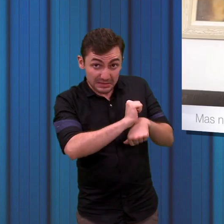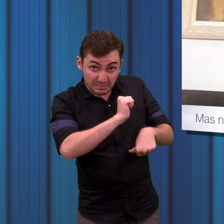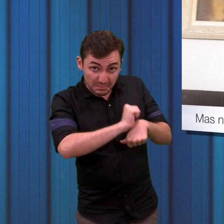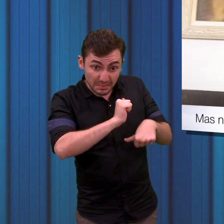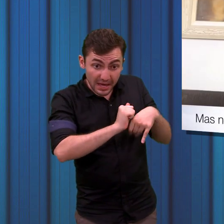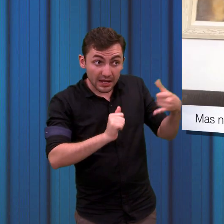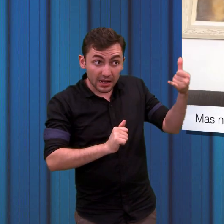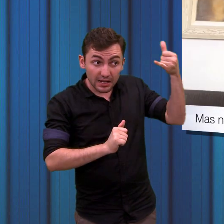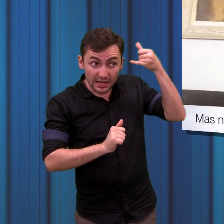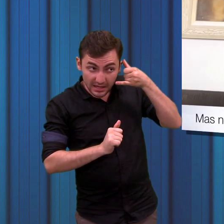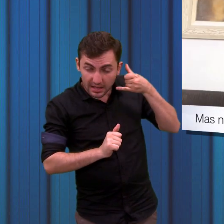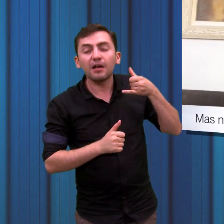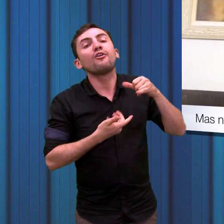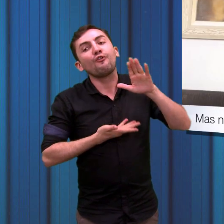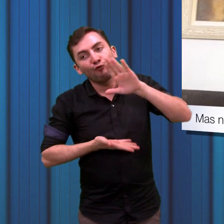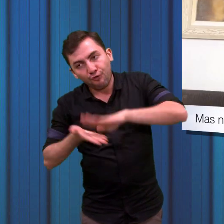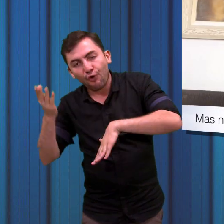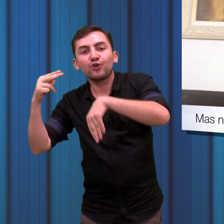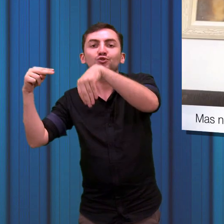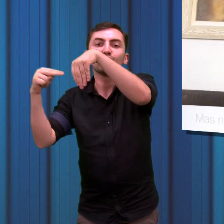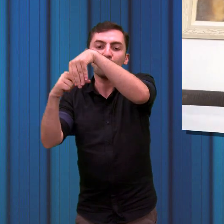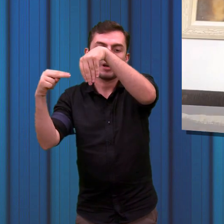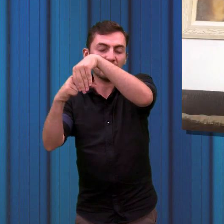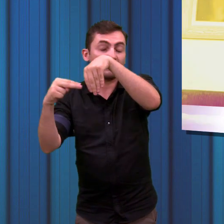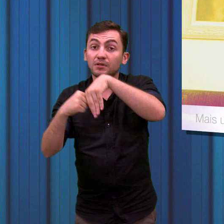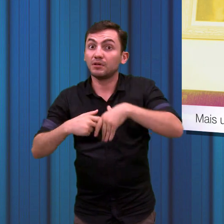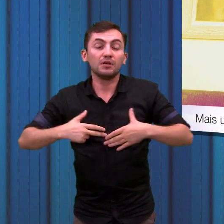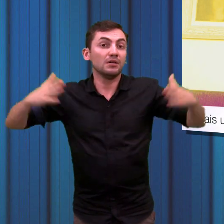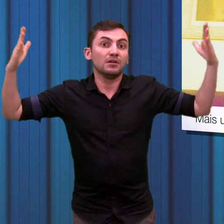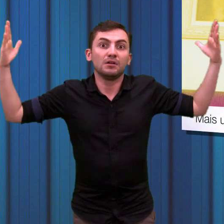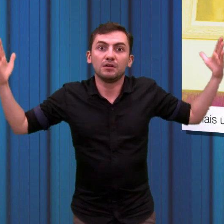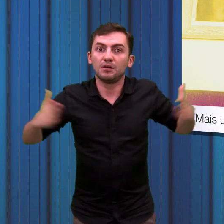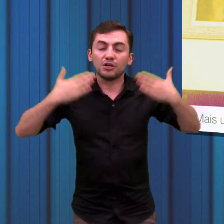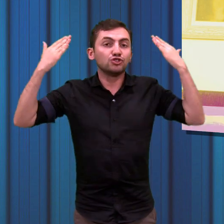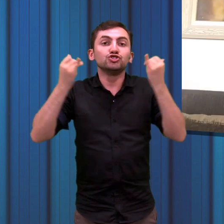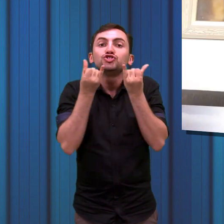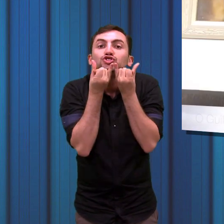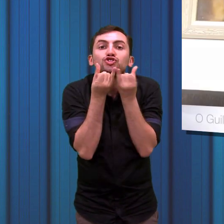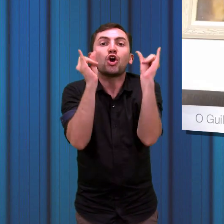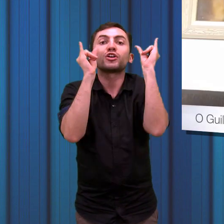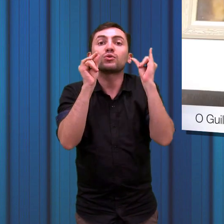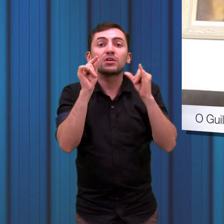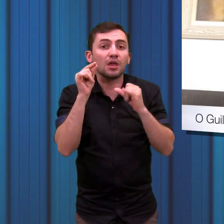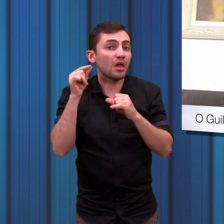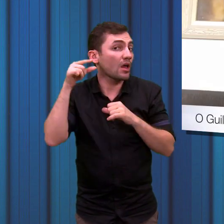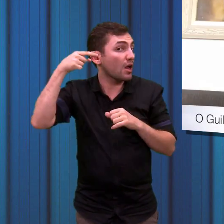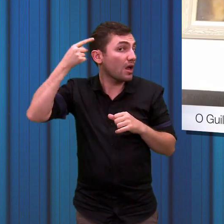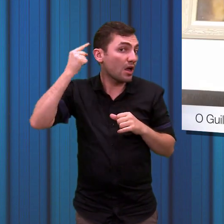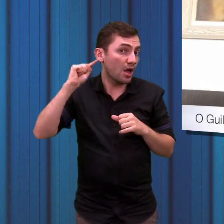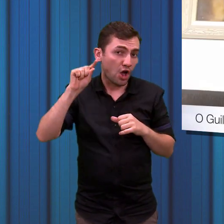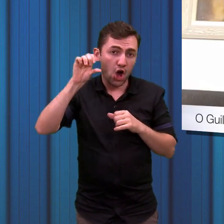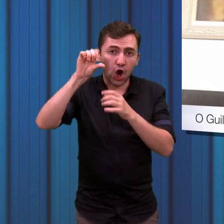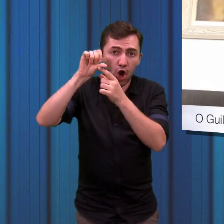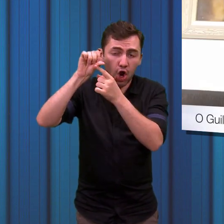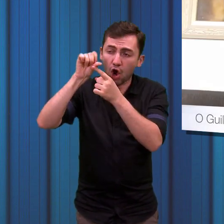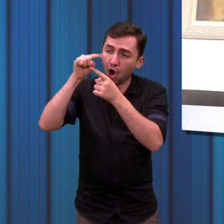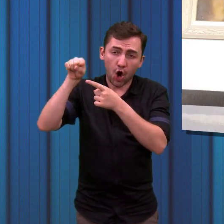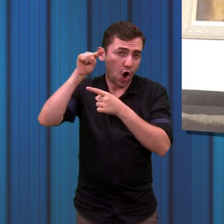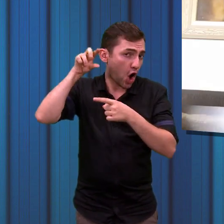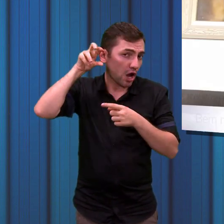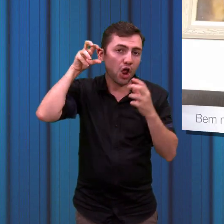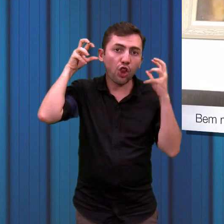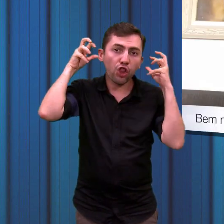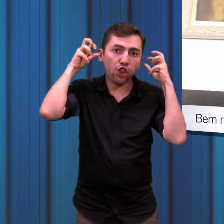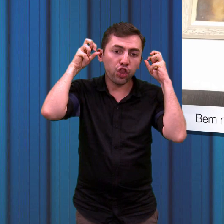Só que nesse meio tempo, nós fizemos a tomografia. Mais um baque. O Guilherme tem as cócleas mal